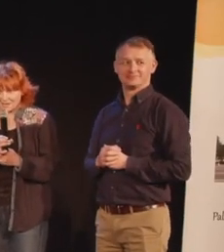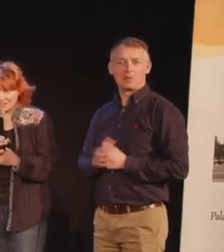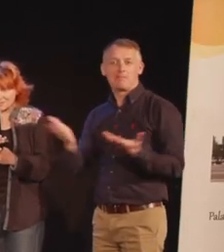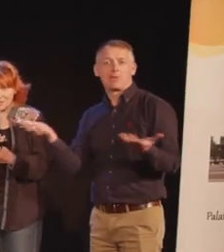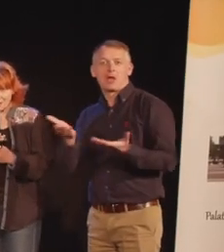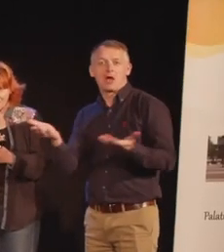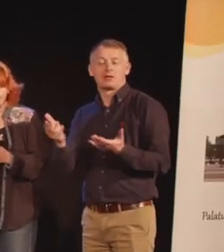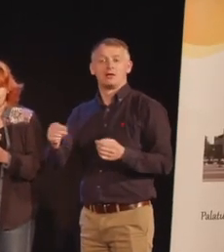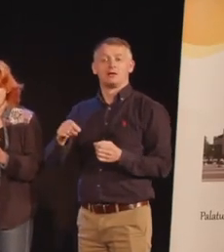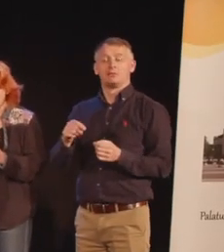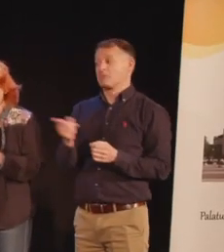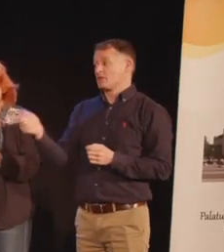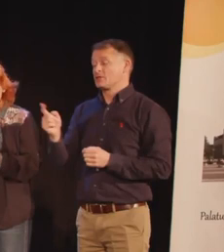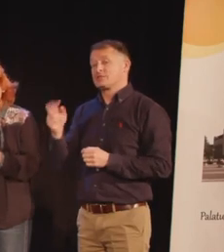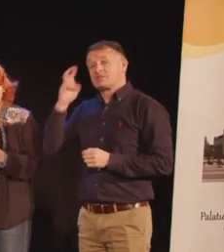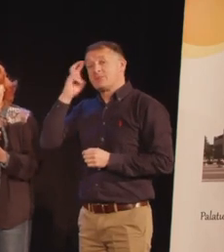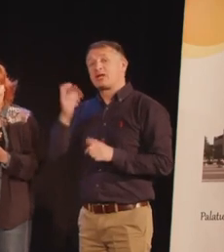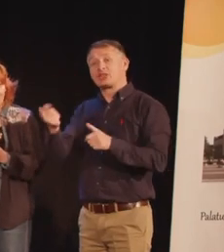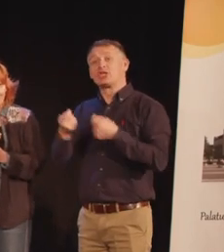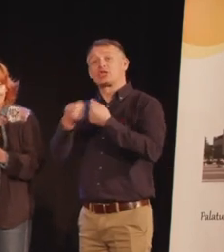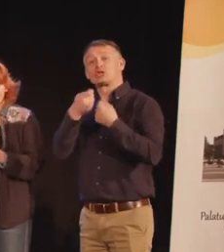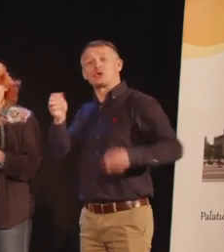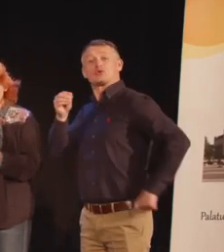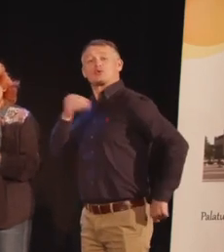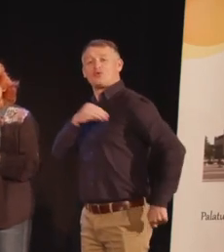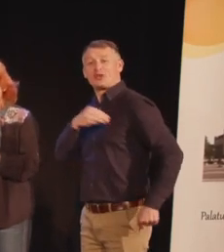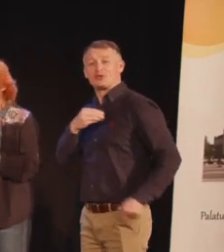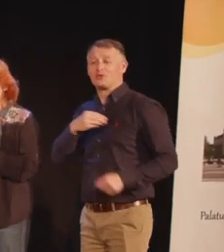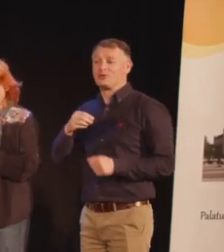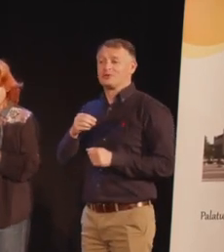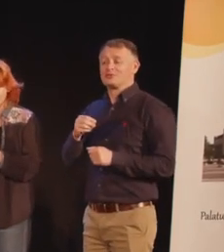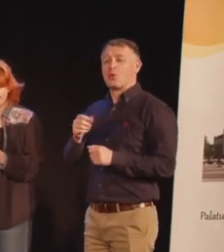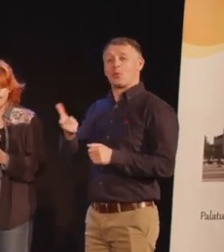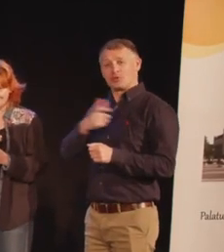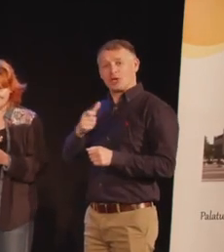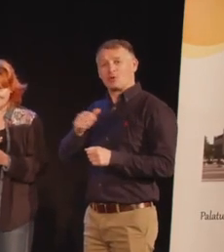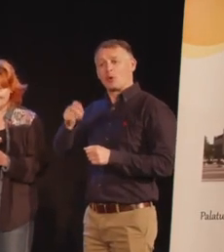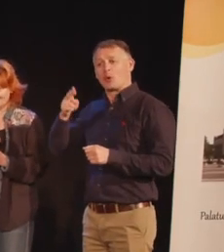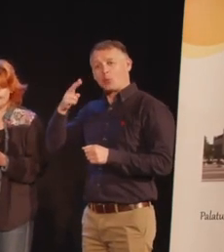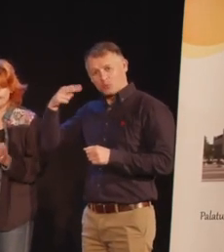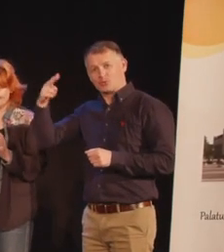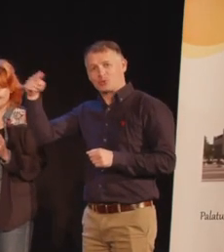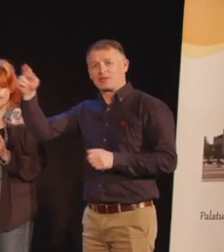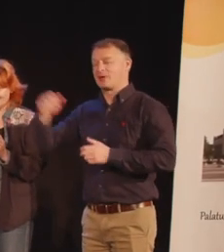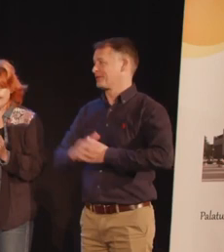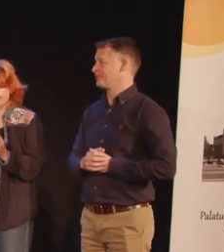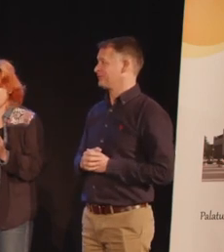pe care sperăm din tot sufletul să o putem duce mai departe.